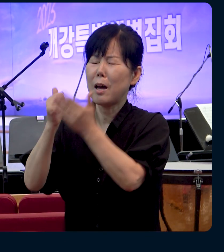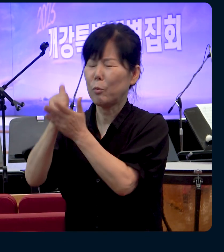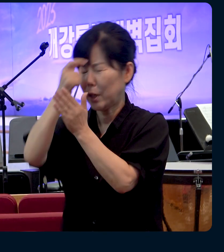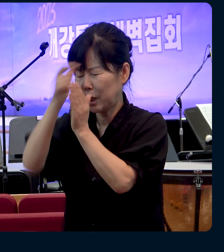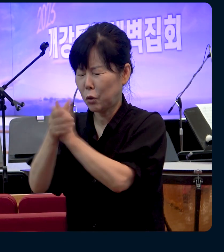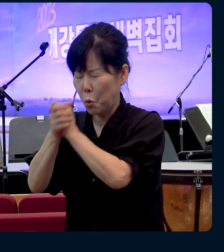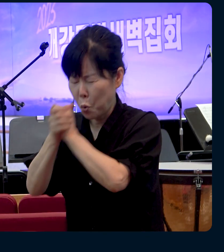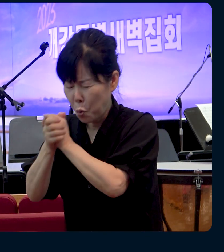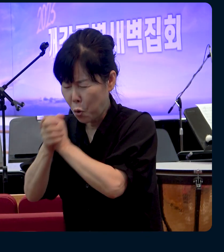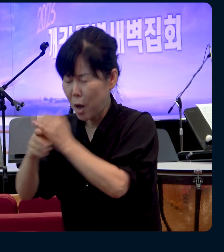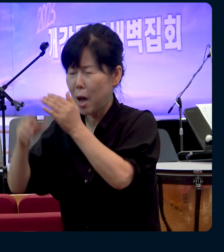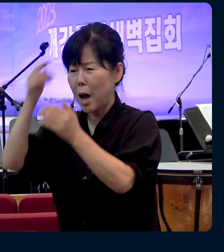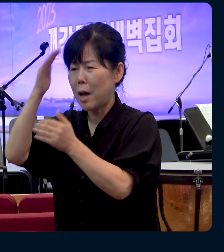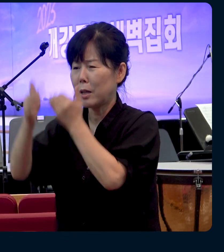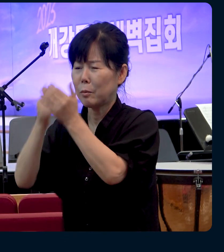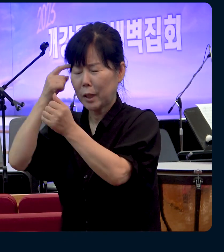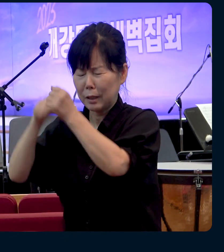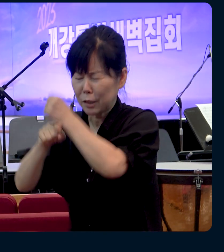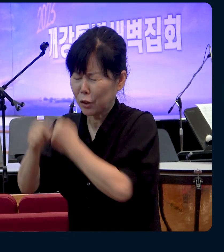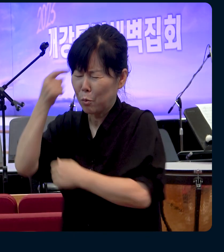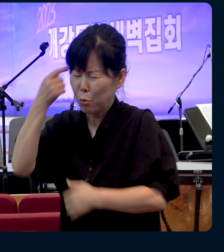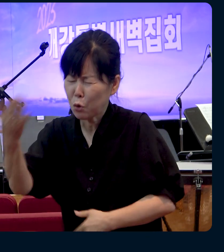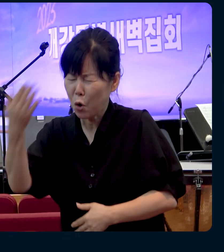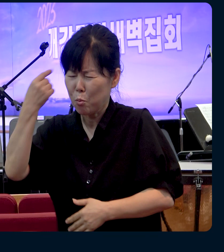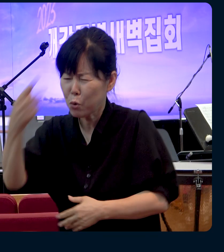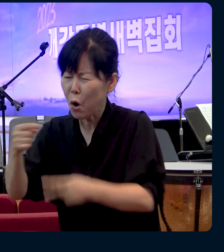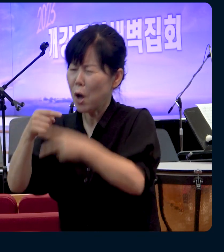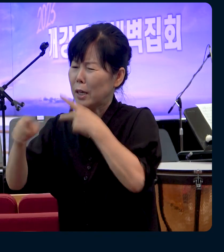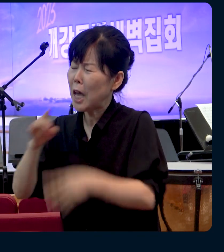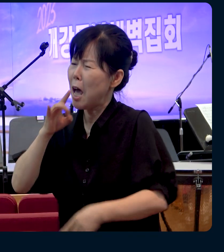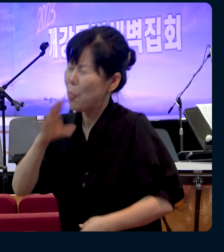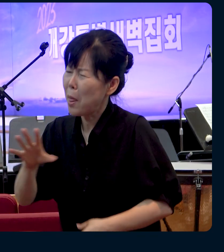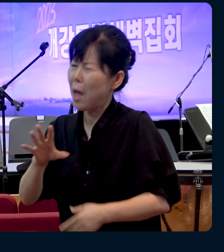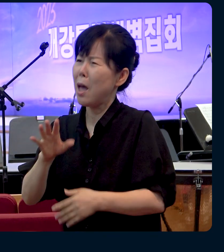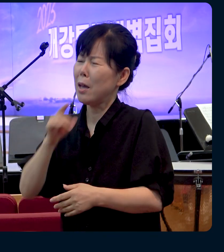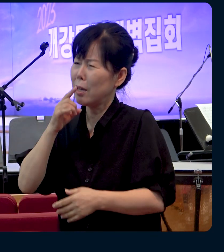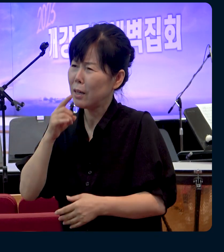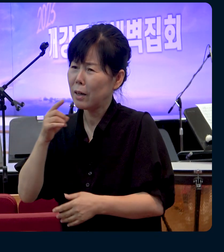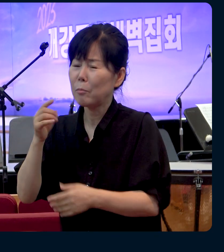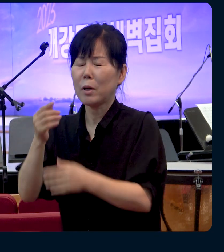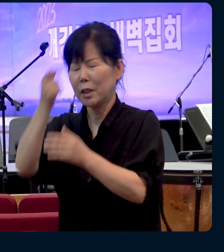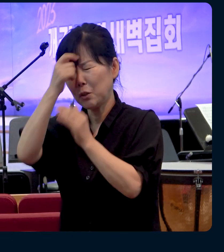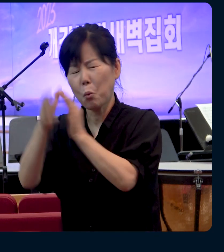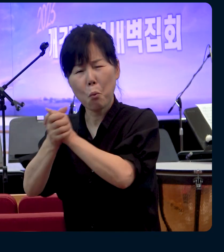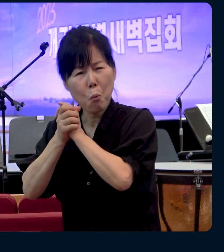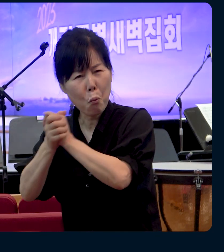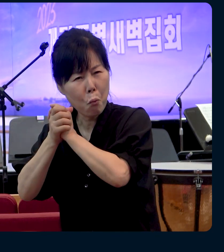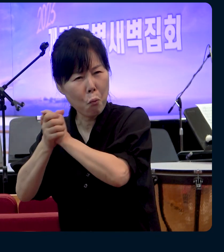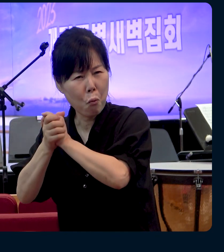하나님 왜 그러십니까? 뜻이 무엇입니까? 이해할 수 없습니다. 정말 몸부림치기도 하고,